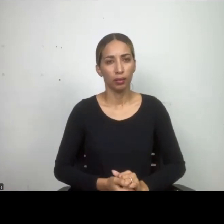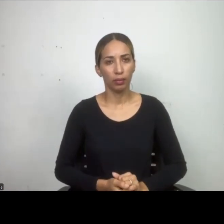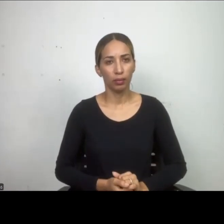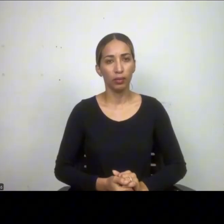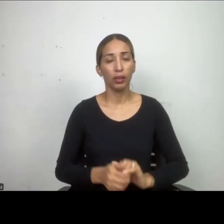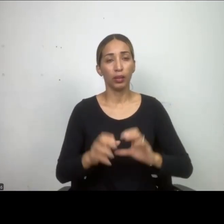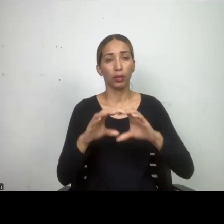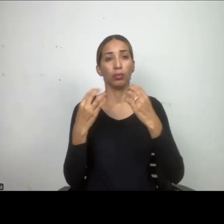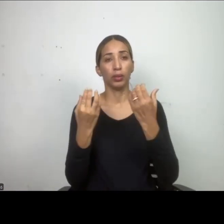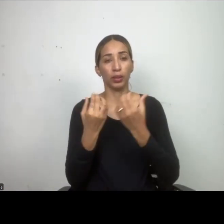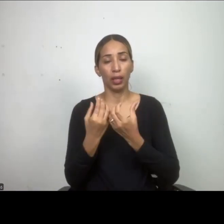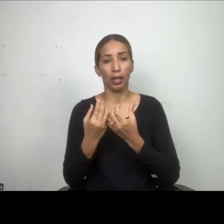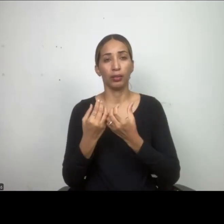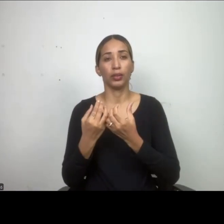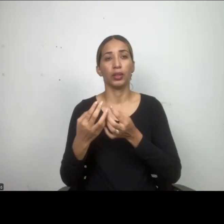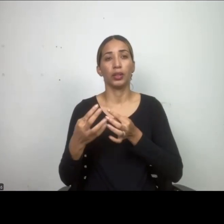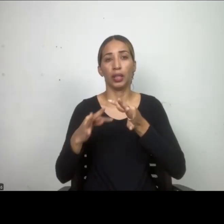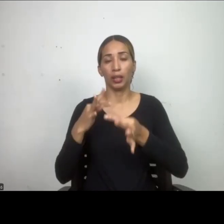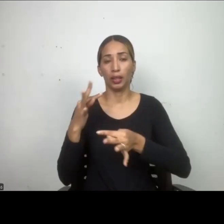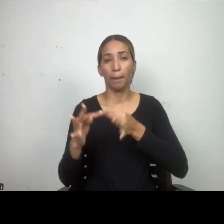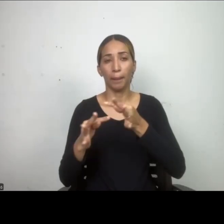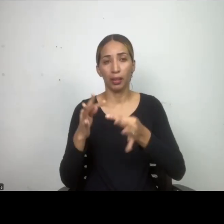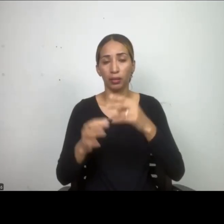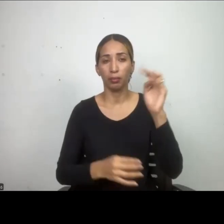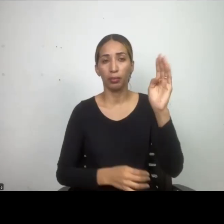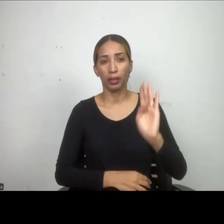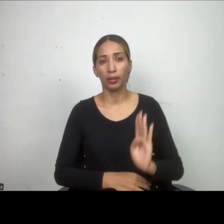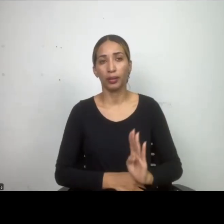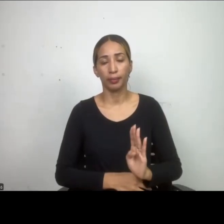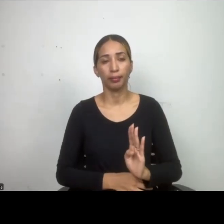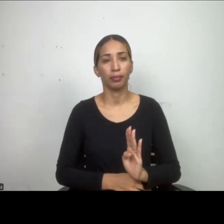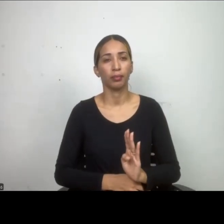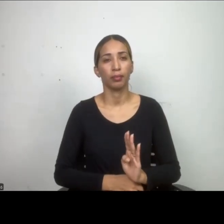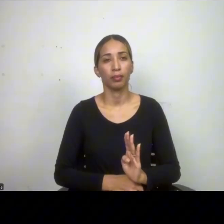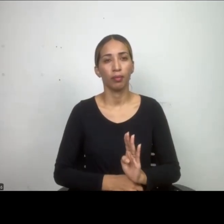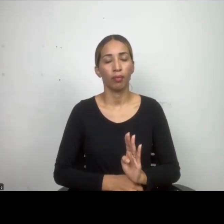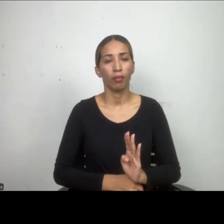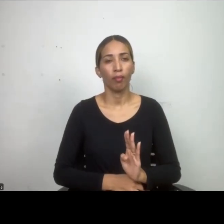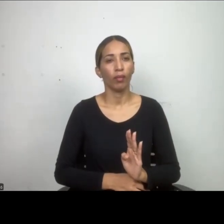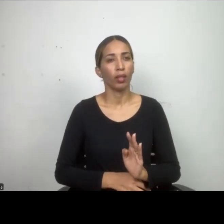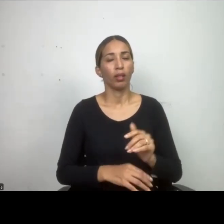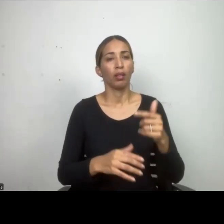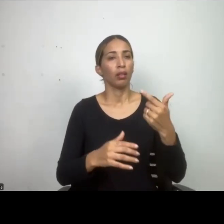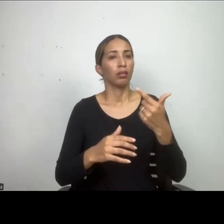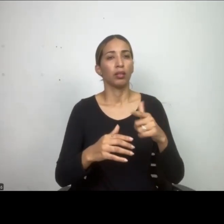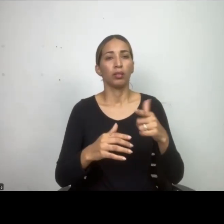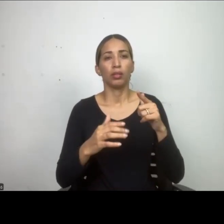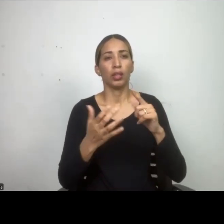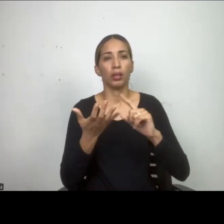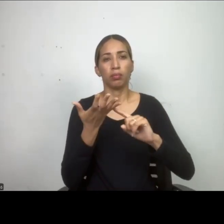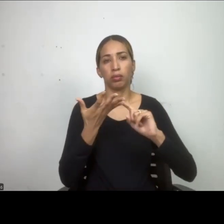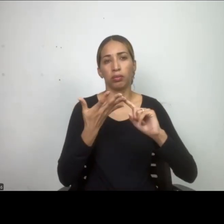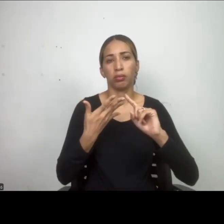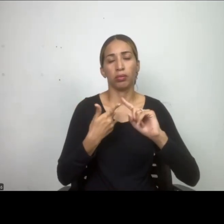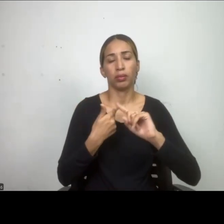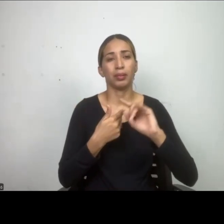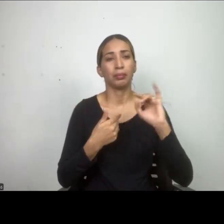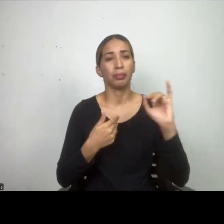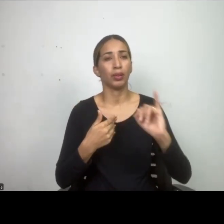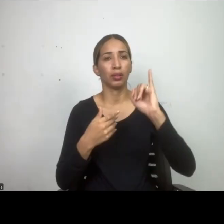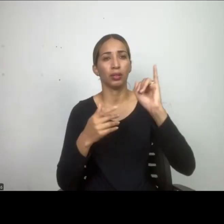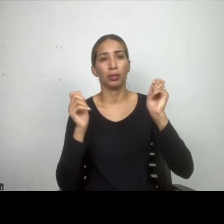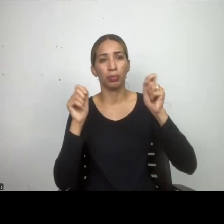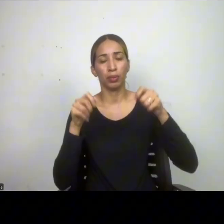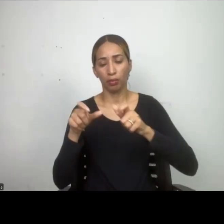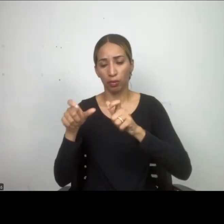Brasil, ele não incorporou elementos, né, fundamentais para que o tratamento nesses espaços